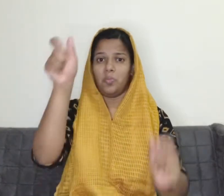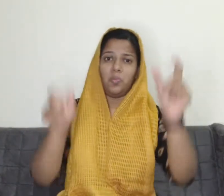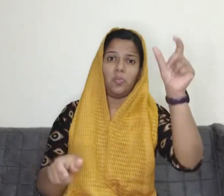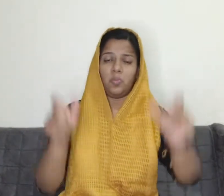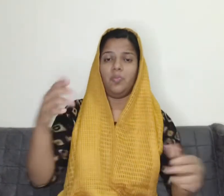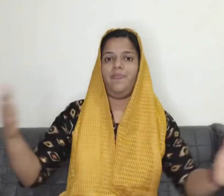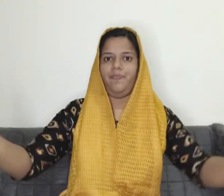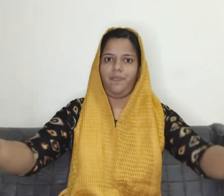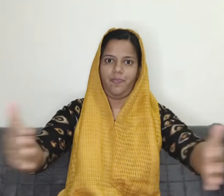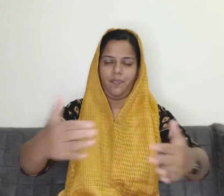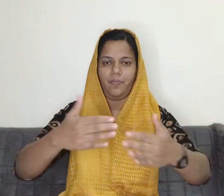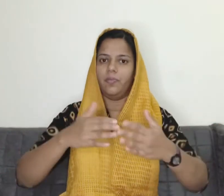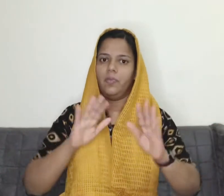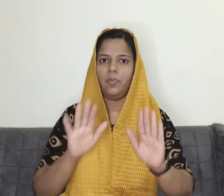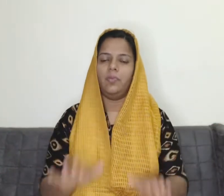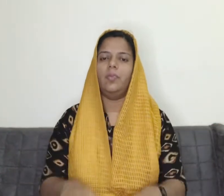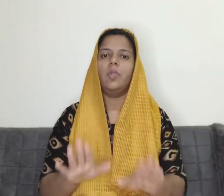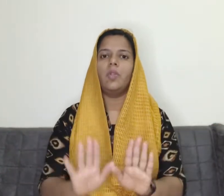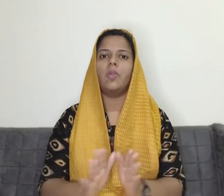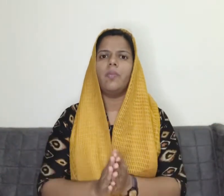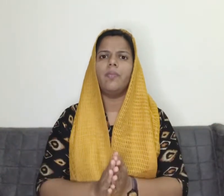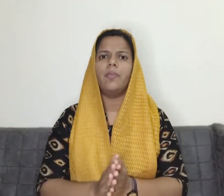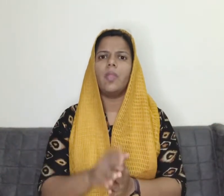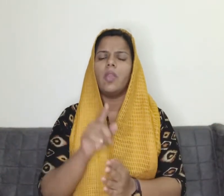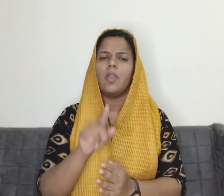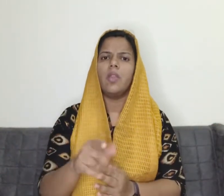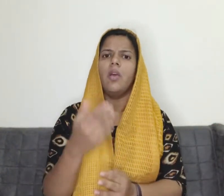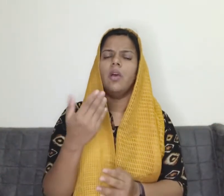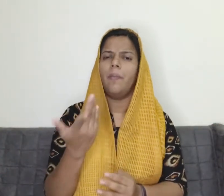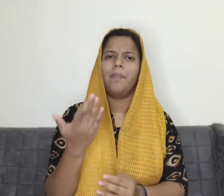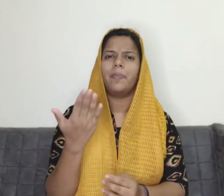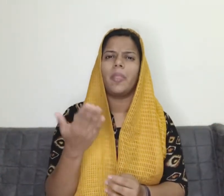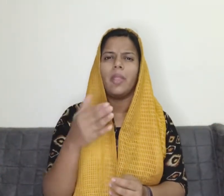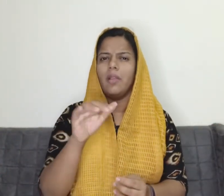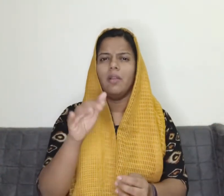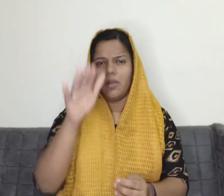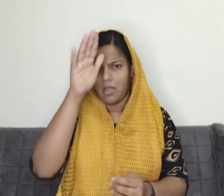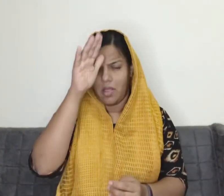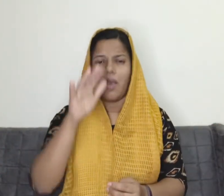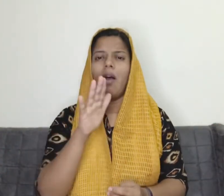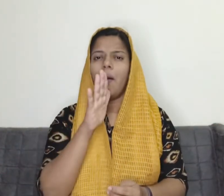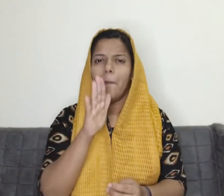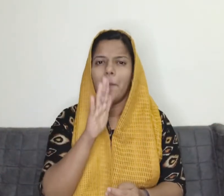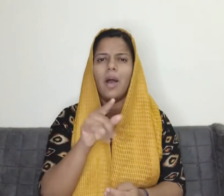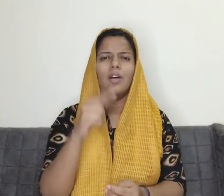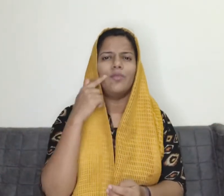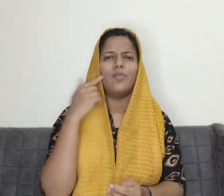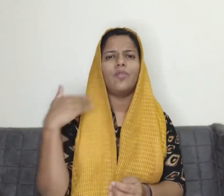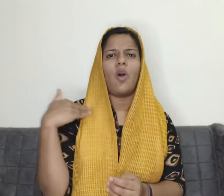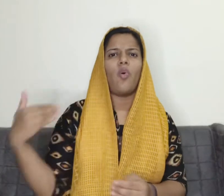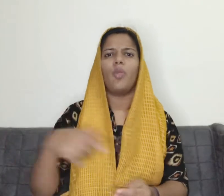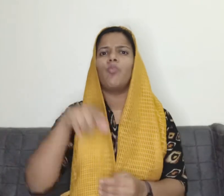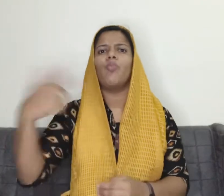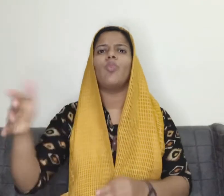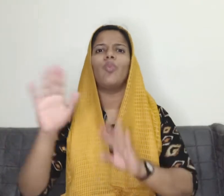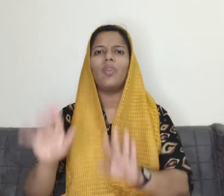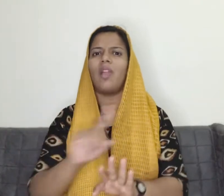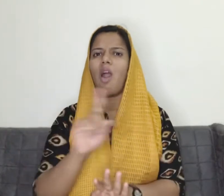ചുറ്റും ഇരുന്നിരുന്നു. അവർ അവനോട്, നിൻ്റെ അമ്മയും സഹോദരന്മാരും പുറത്തുനിന്ന് നിന്നെ അന്വേഷിക്കുന്നു എന്ന് പറഞ്ഞു. അവൻ